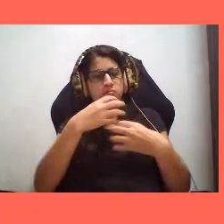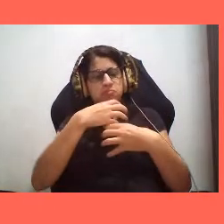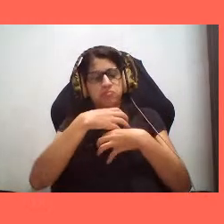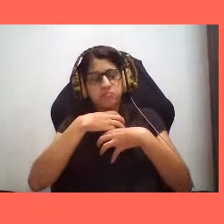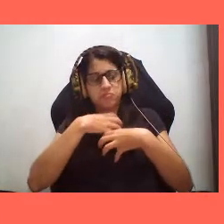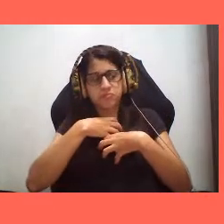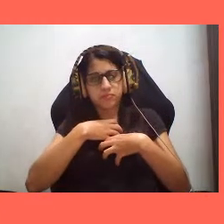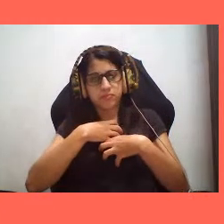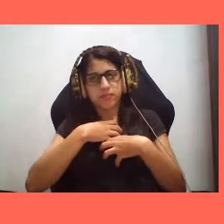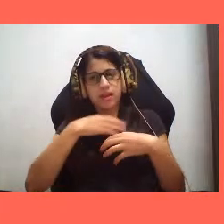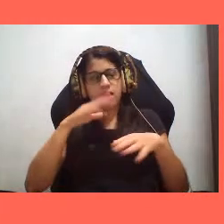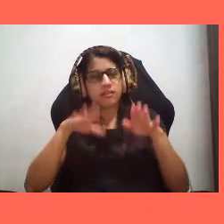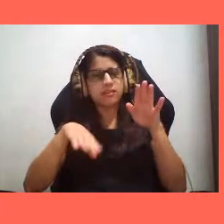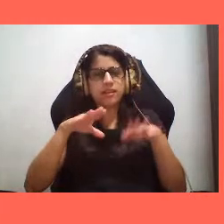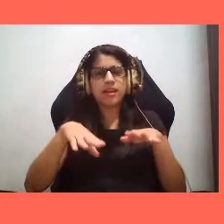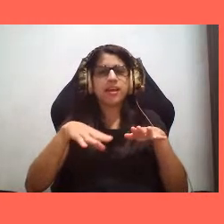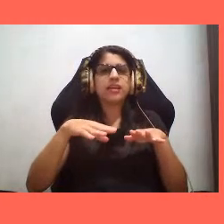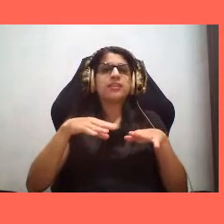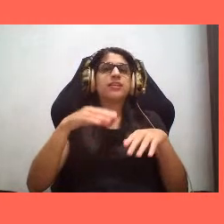compreenda tudo agora.